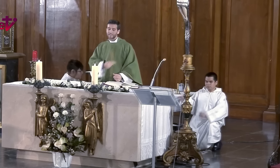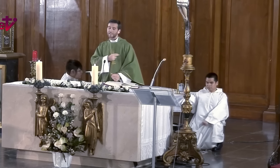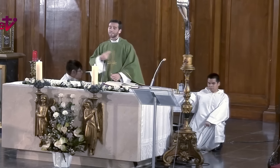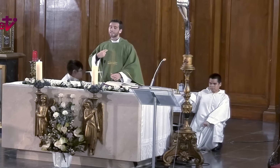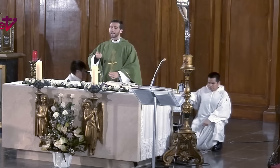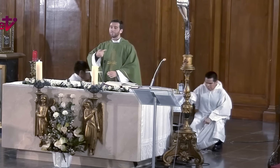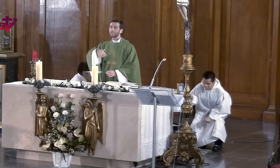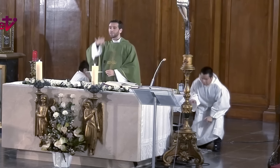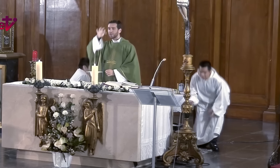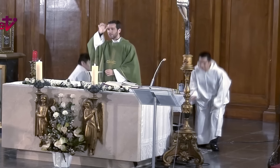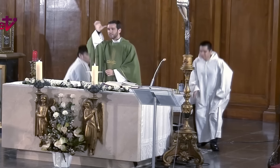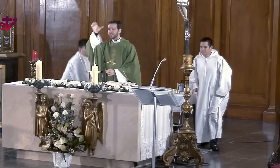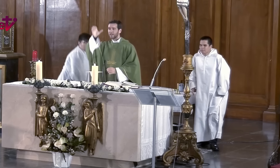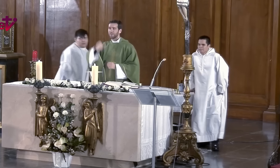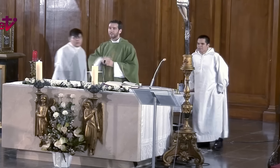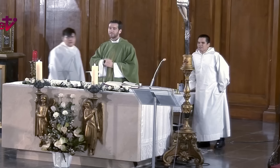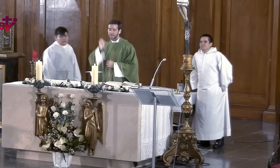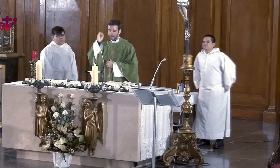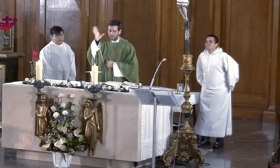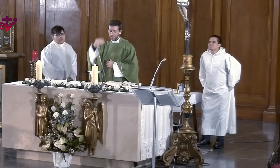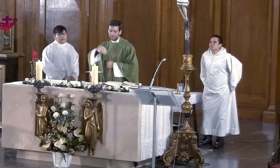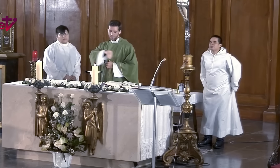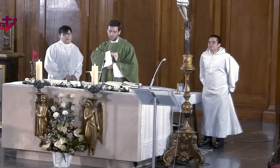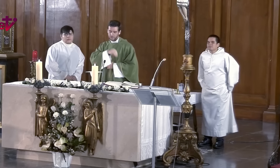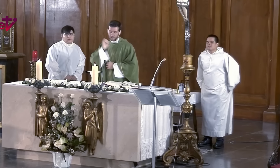Este es el sacramento de nuestra fe.